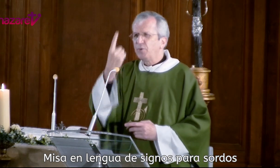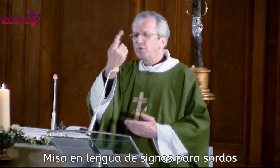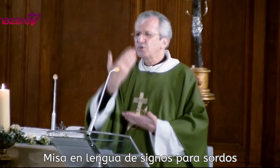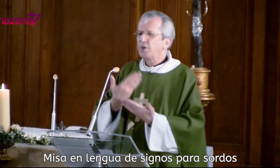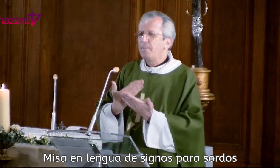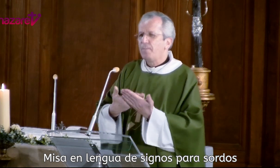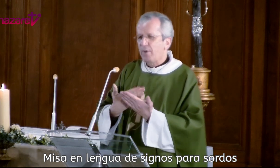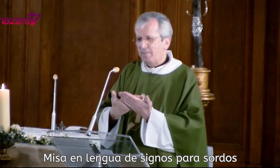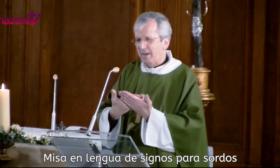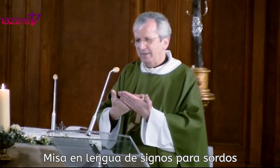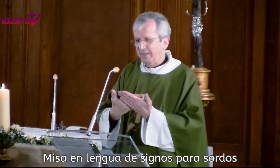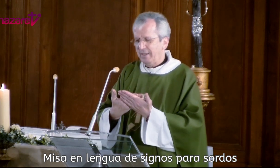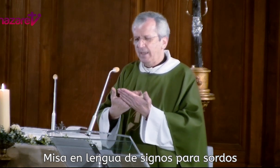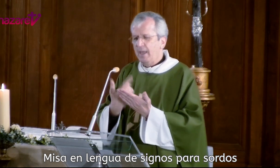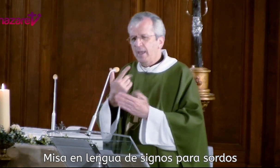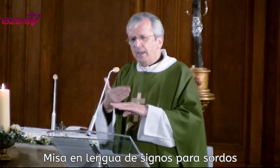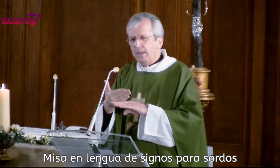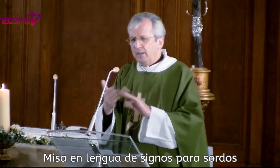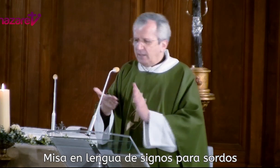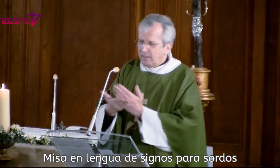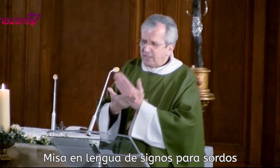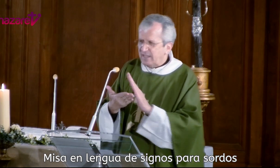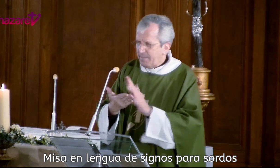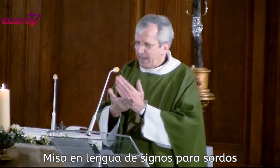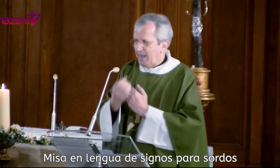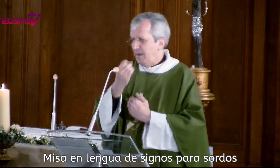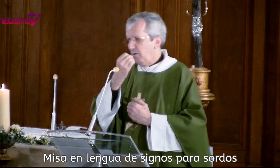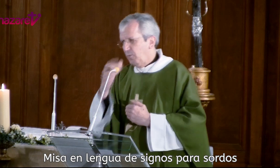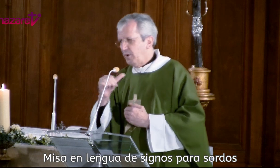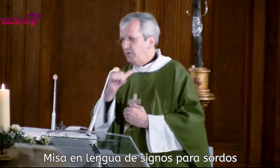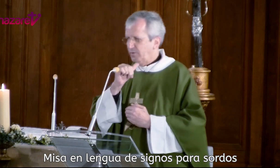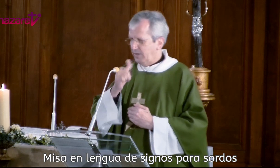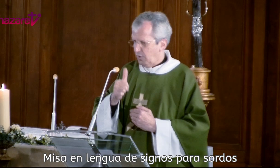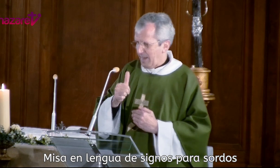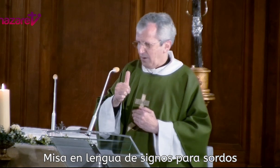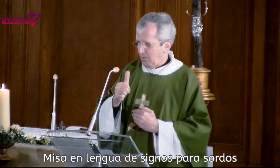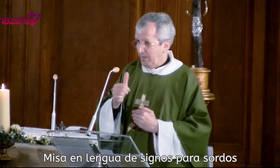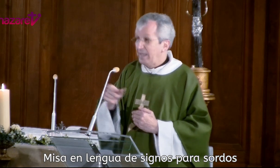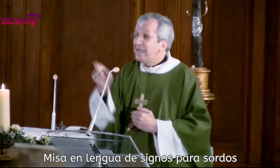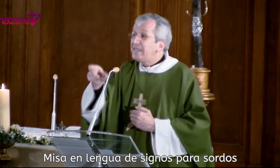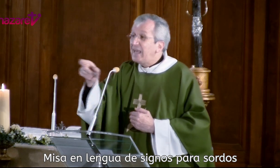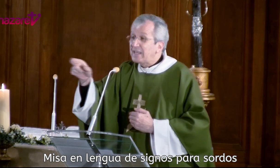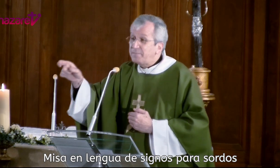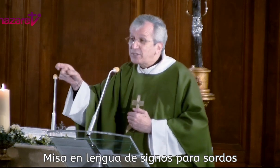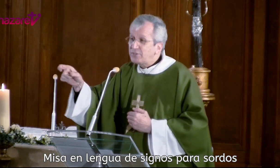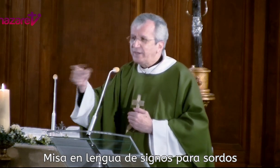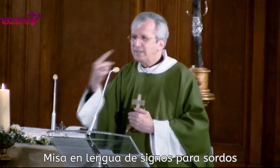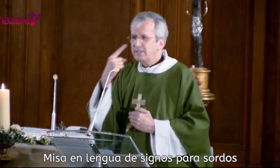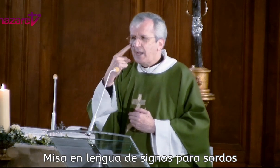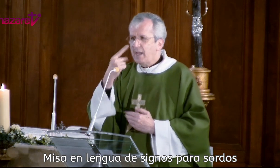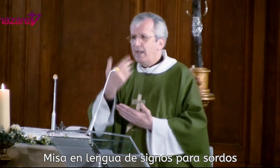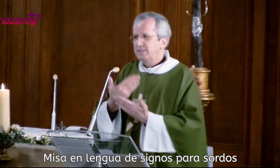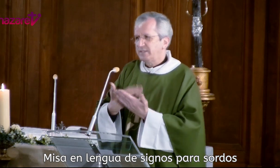Dios prueba y separa lo bueno de lo malo y a las personas se las